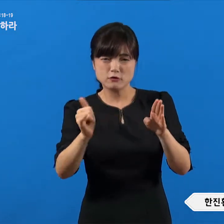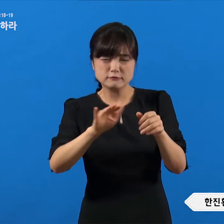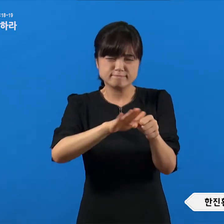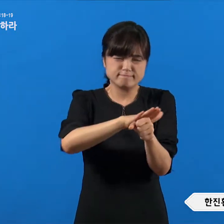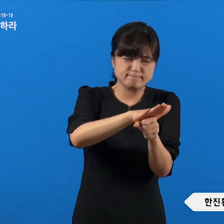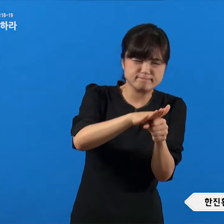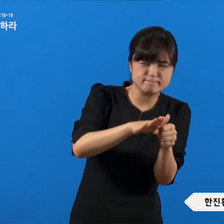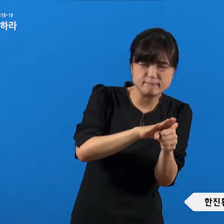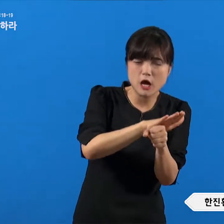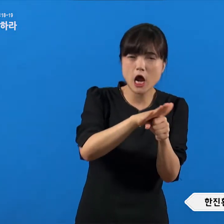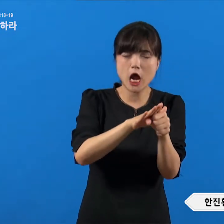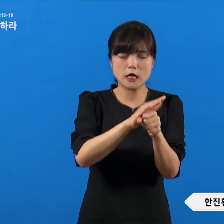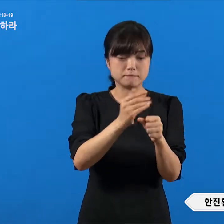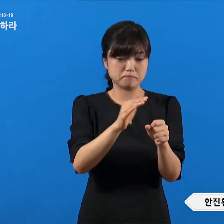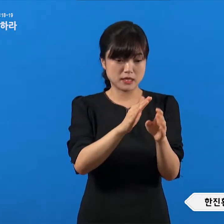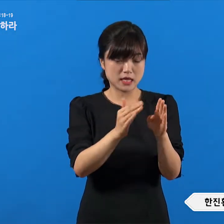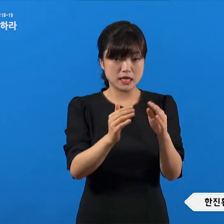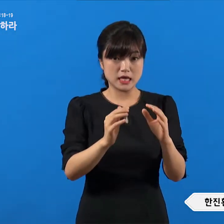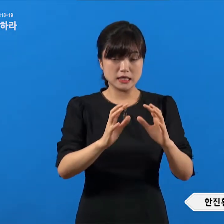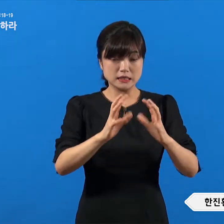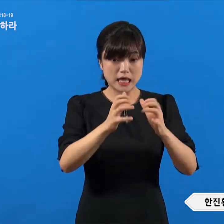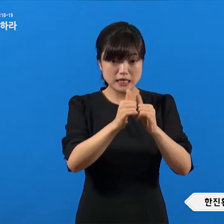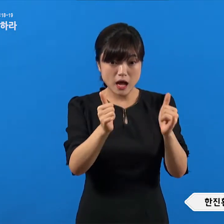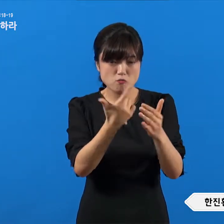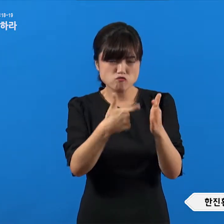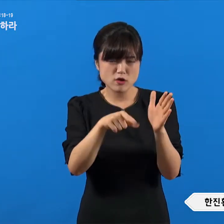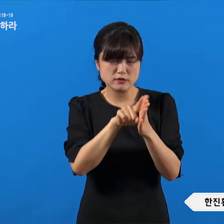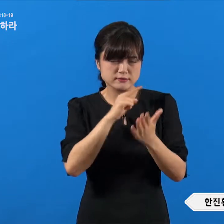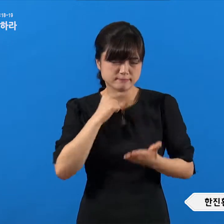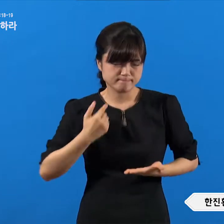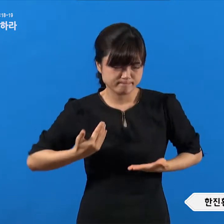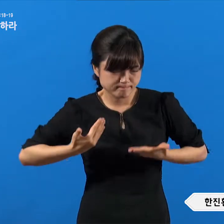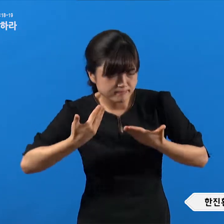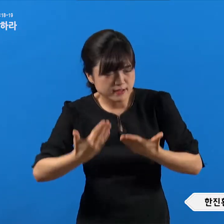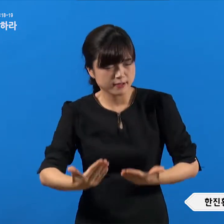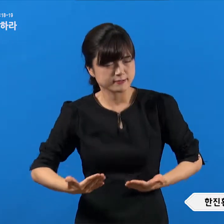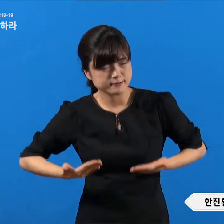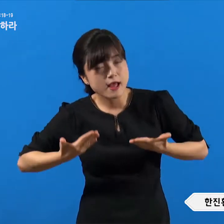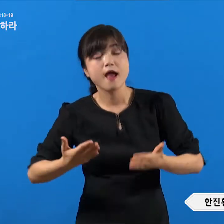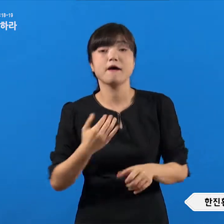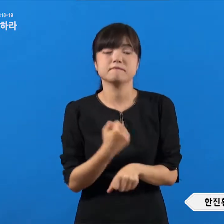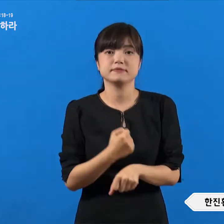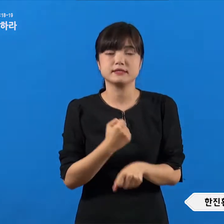사랑하고 또 백성들을 위해서 자신을 희생할 수 있어야 합니다.